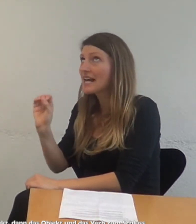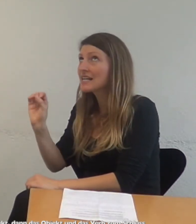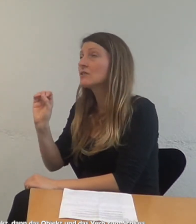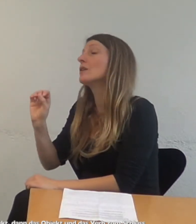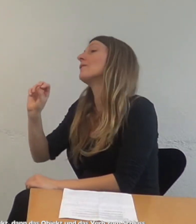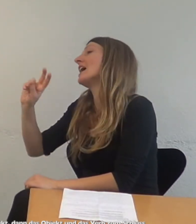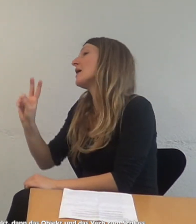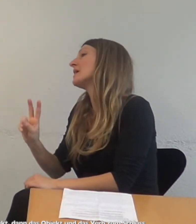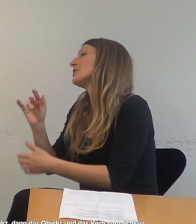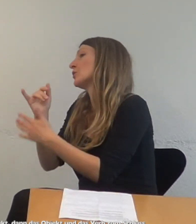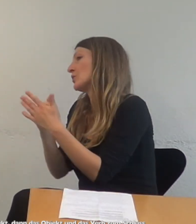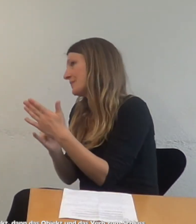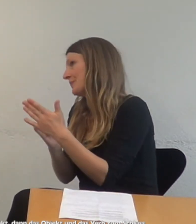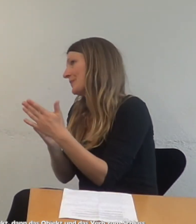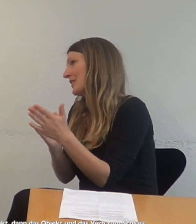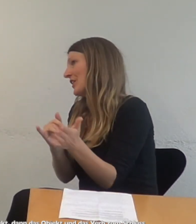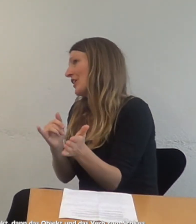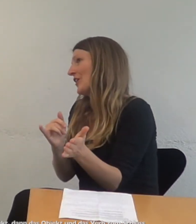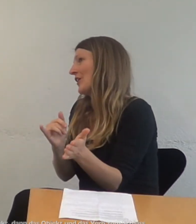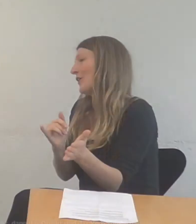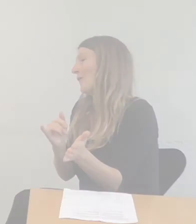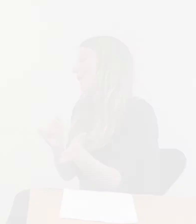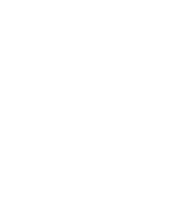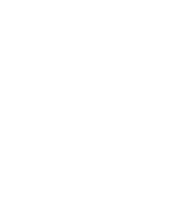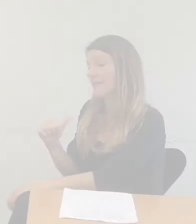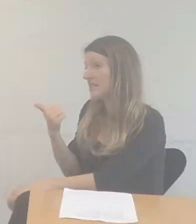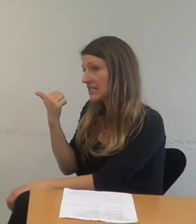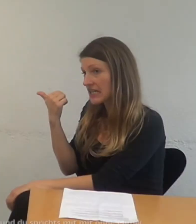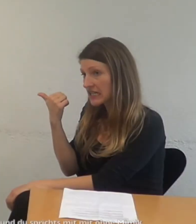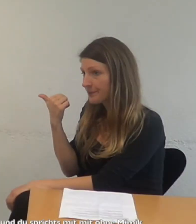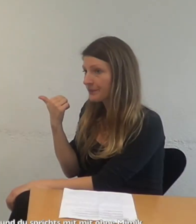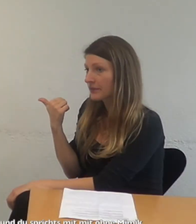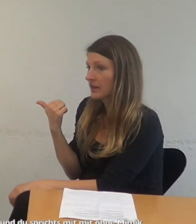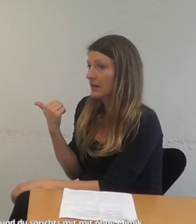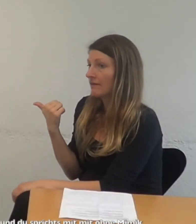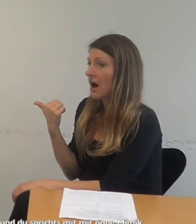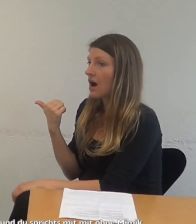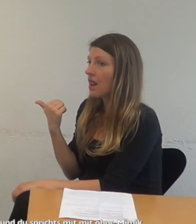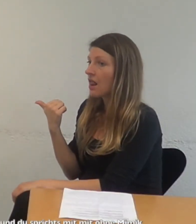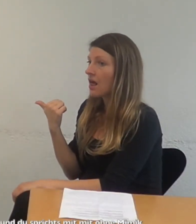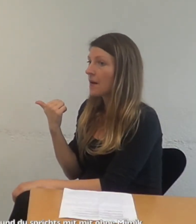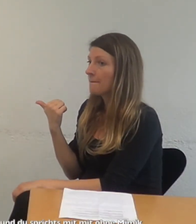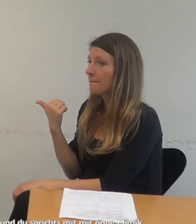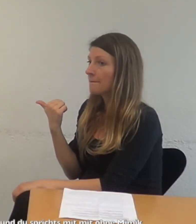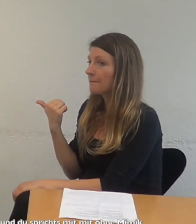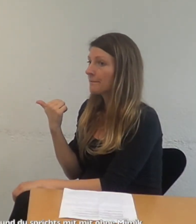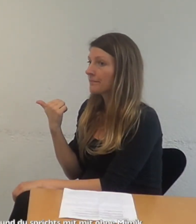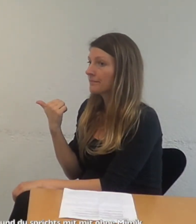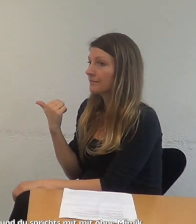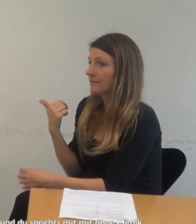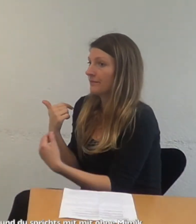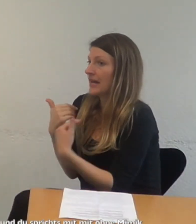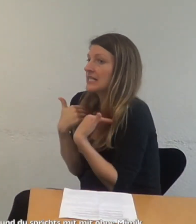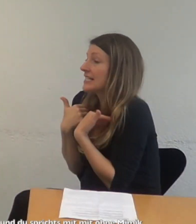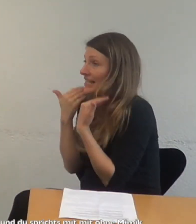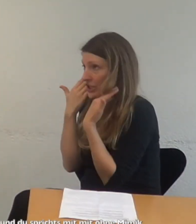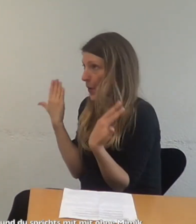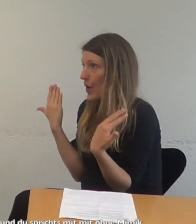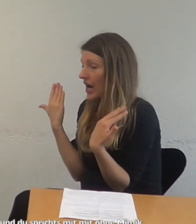Objekt und dann Verb im Schluss. Das ist sehr wichtig, weil wenn ich nichts höre,